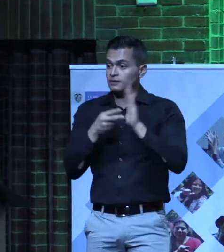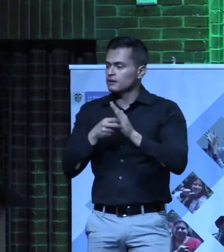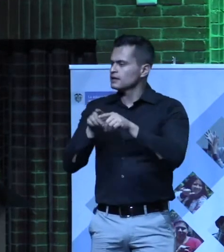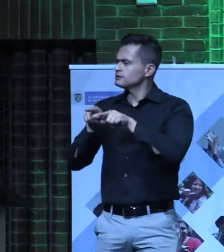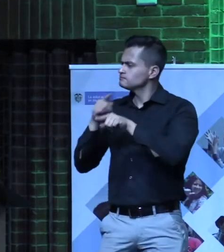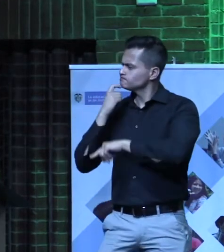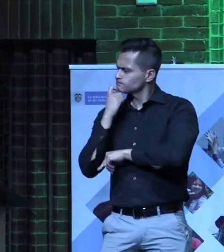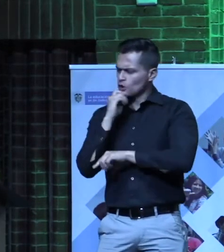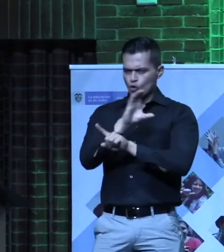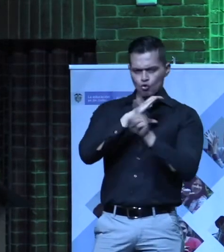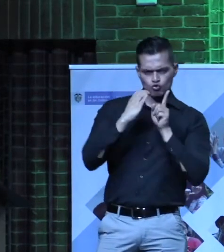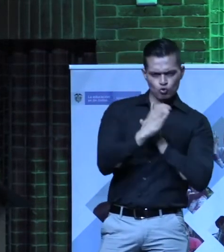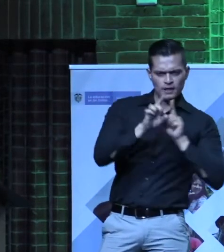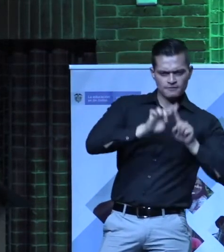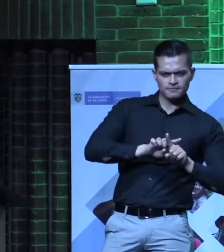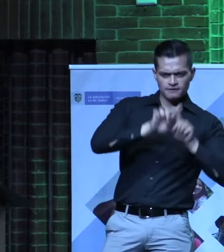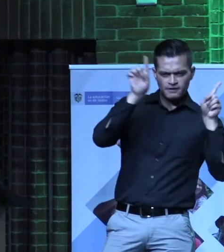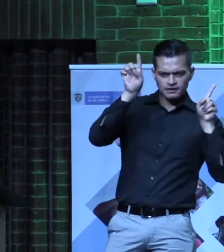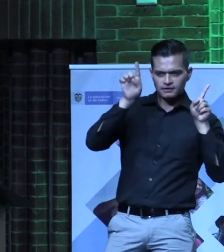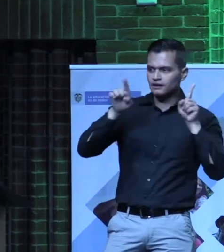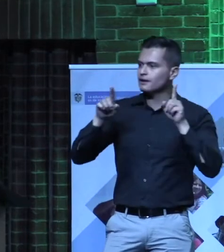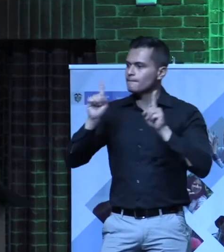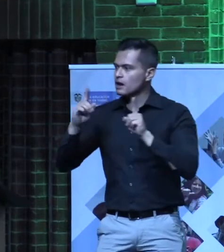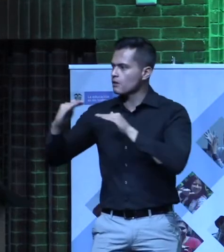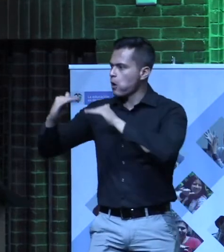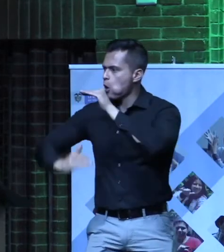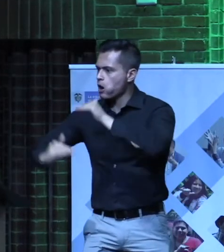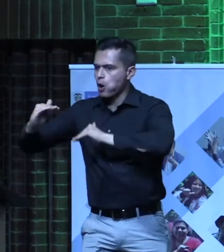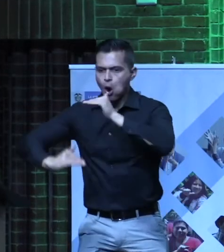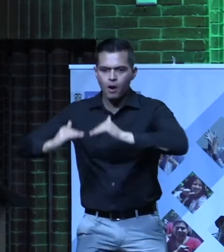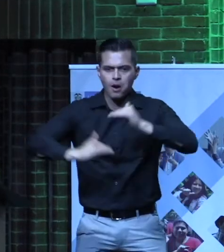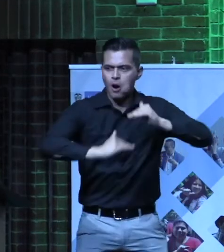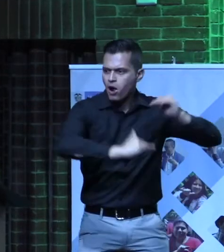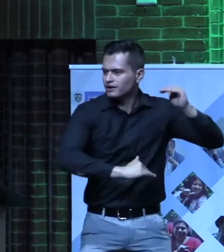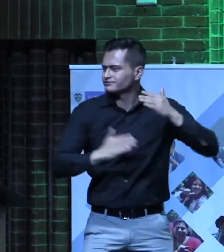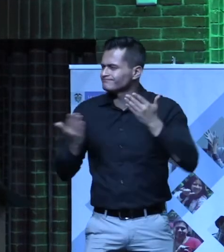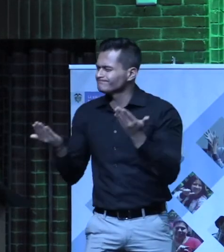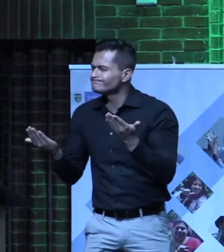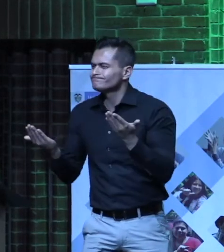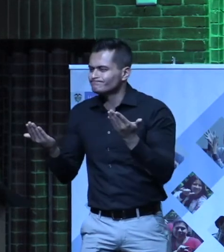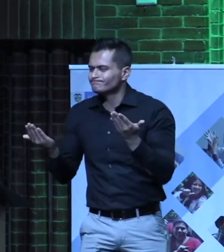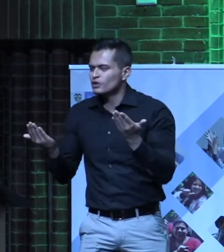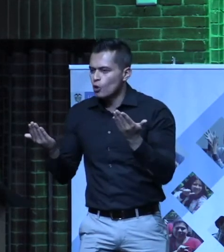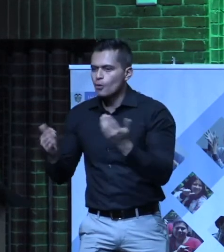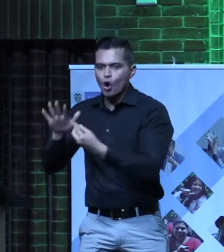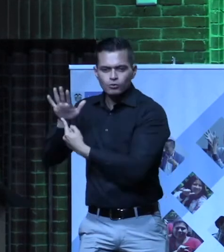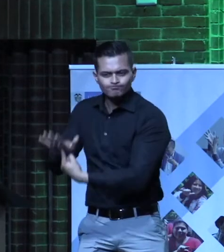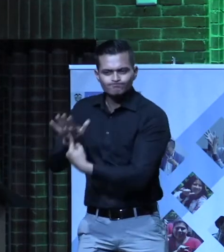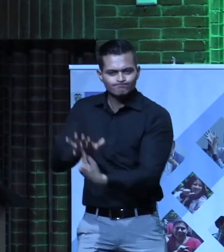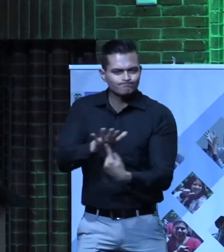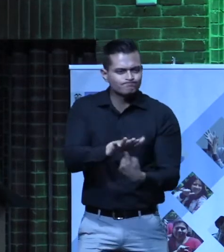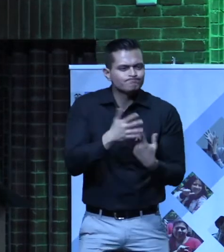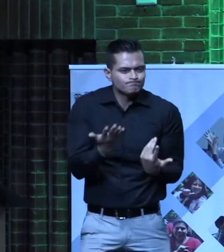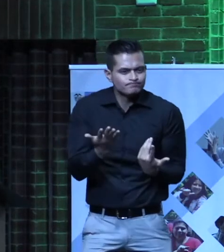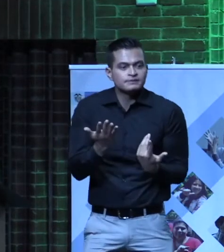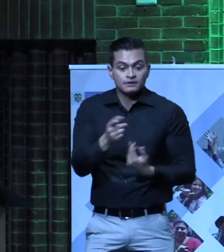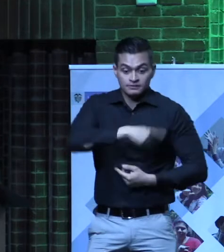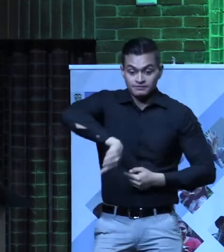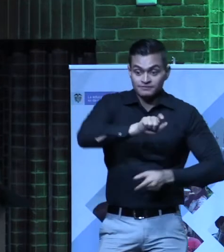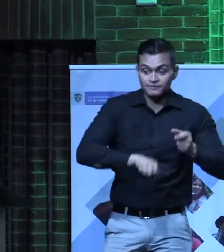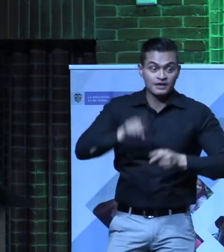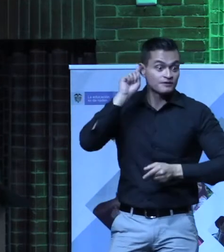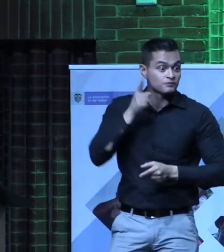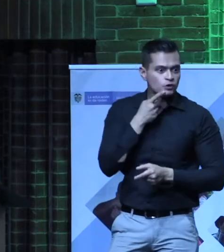sociales. El desarrollo humano de las personas sordas en su diferencia cultural está limitado por las desigualdades